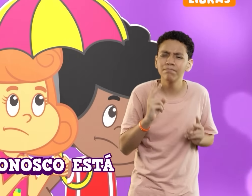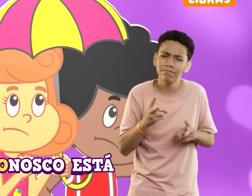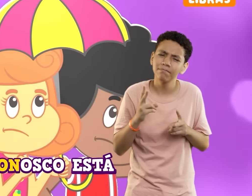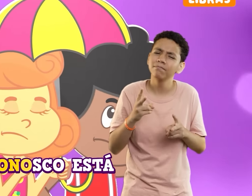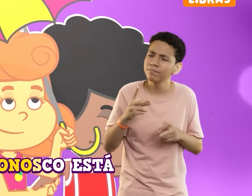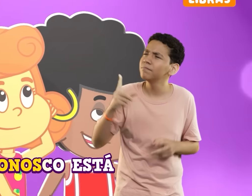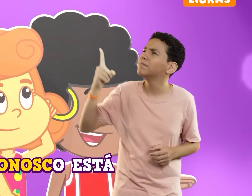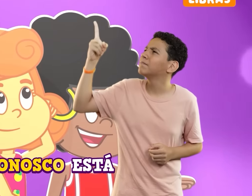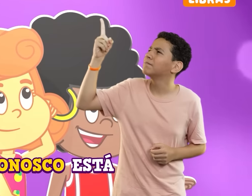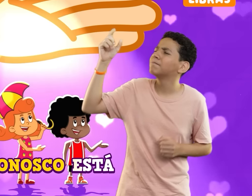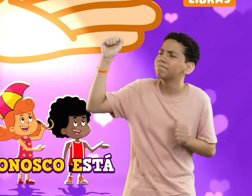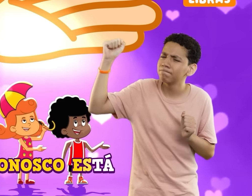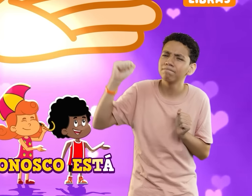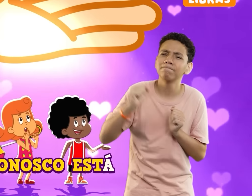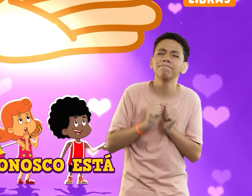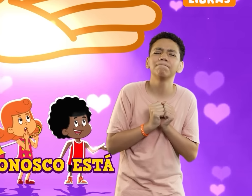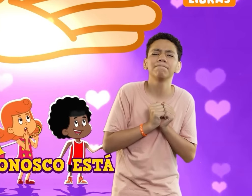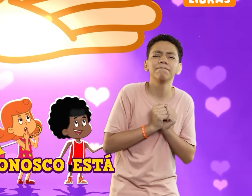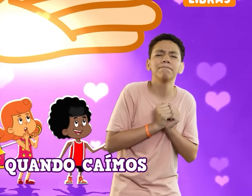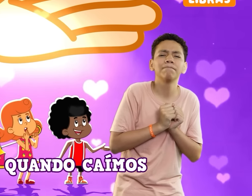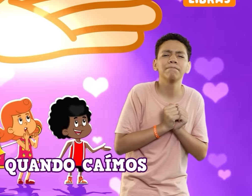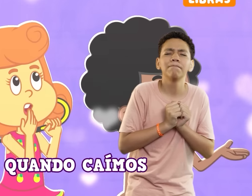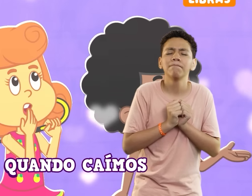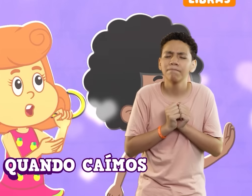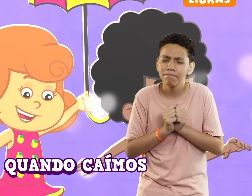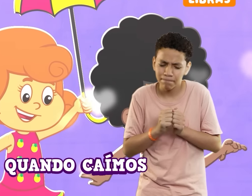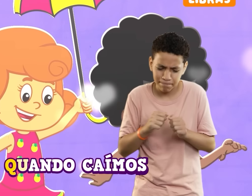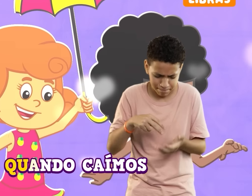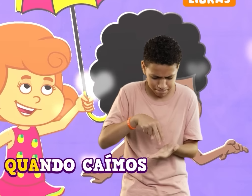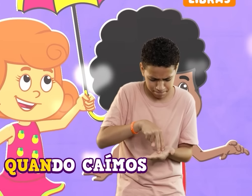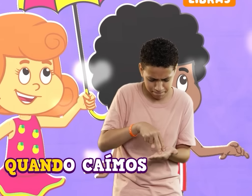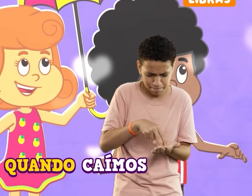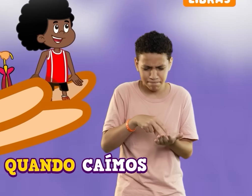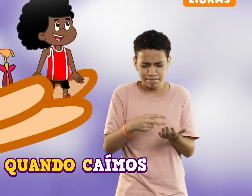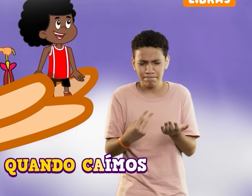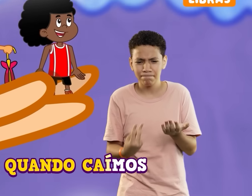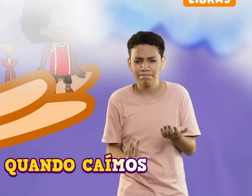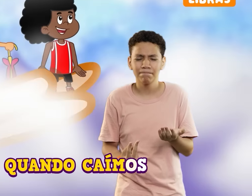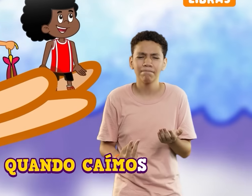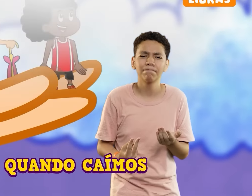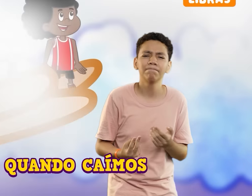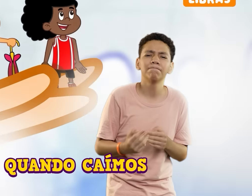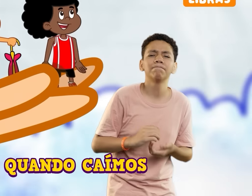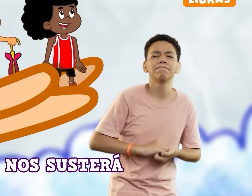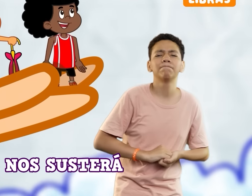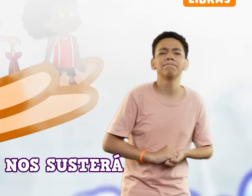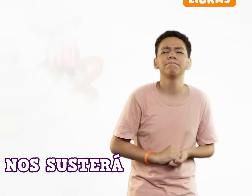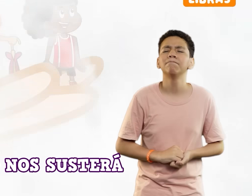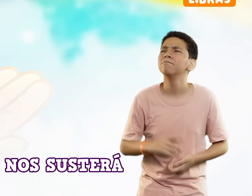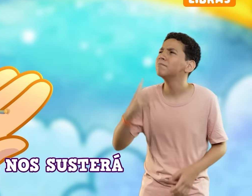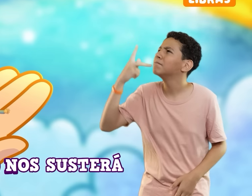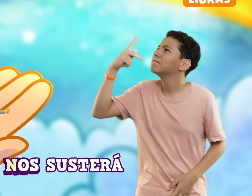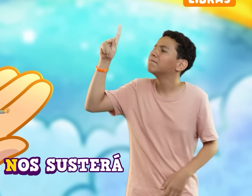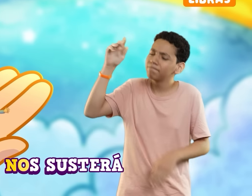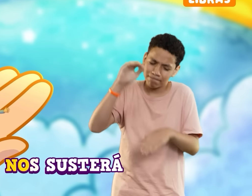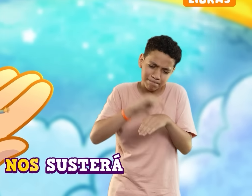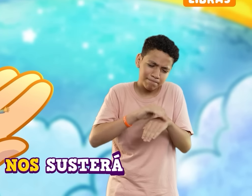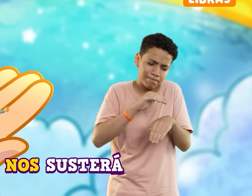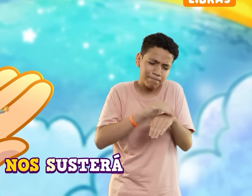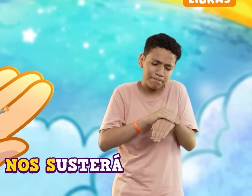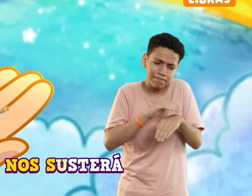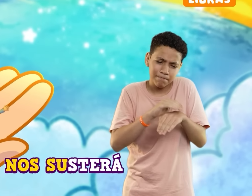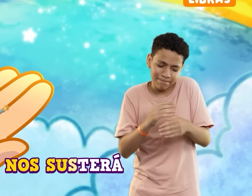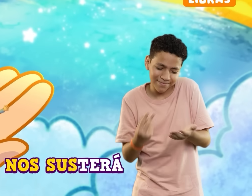Provas, sempre conosco está. Nos levanta quando caímos e sua